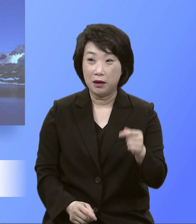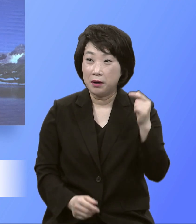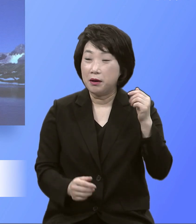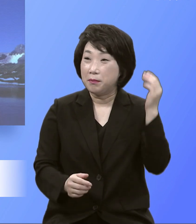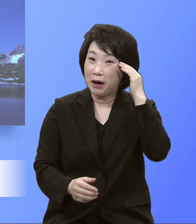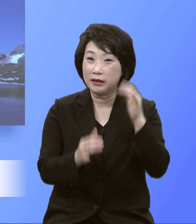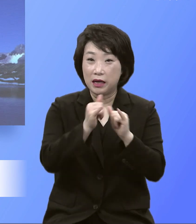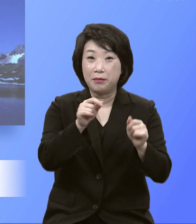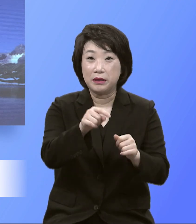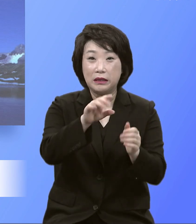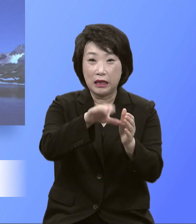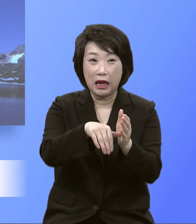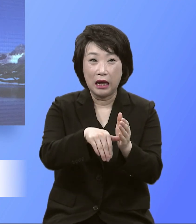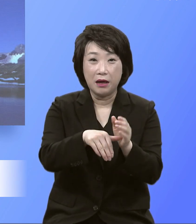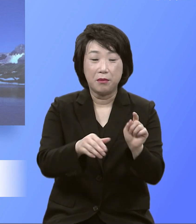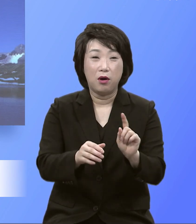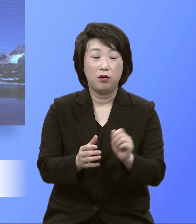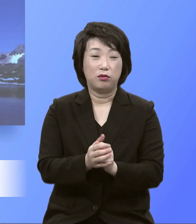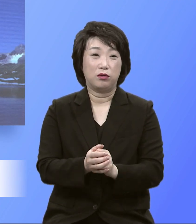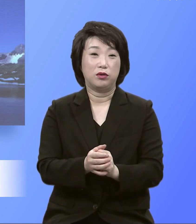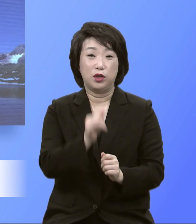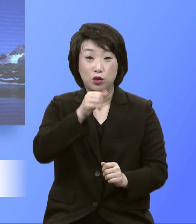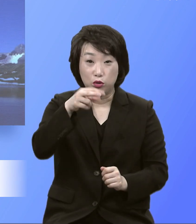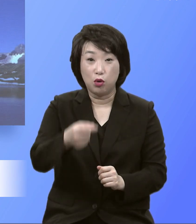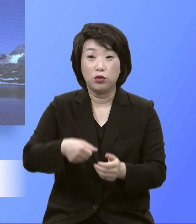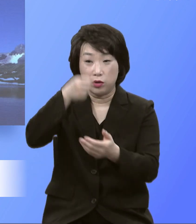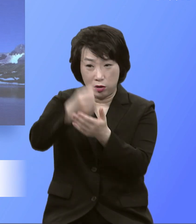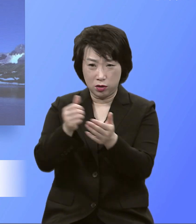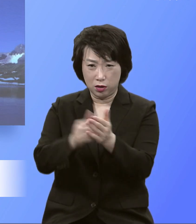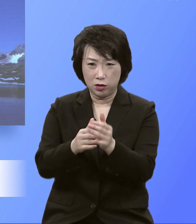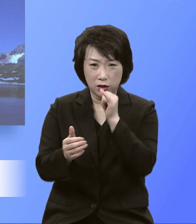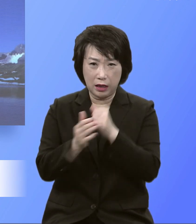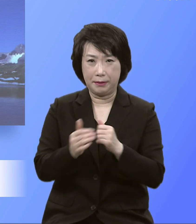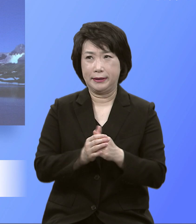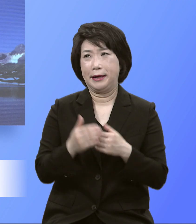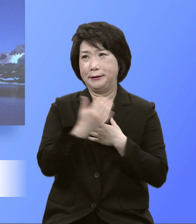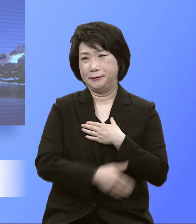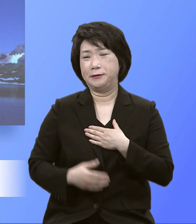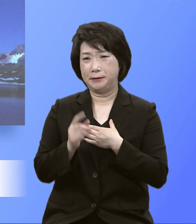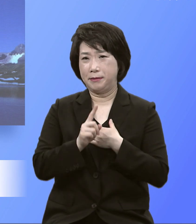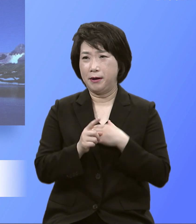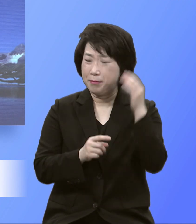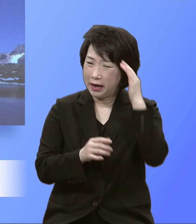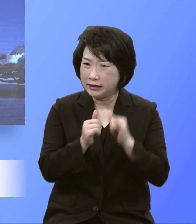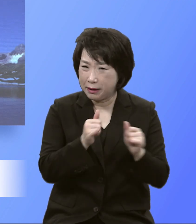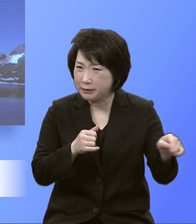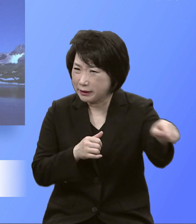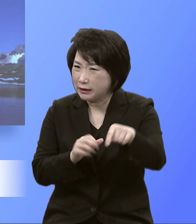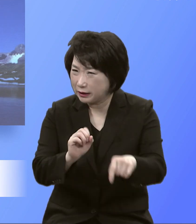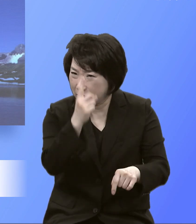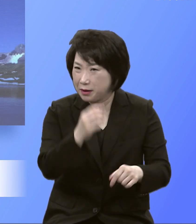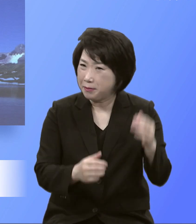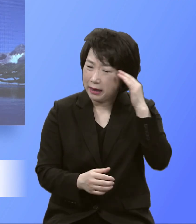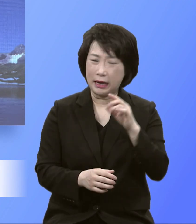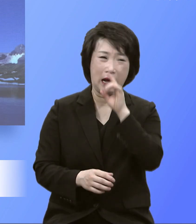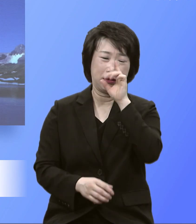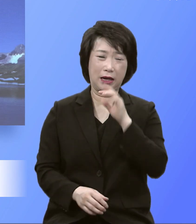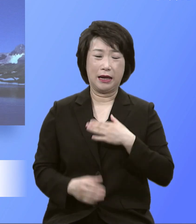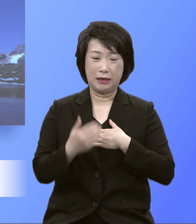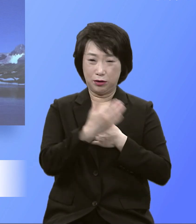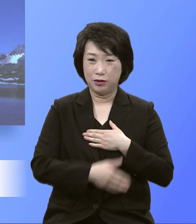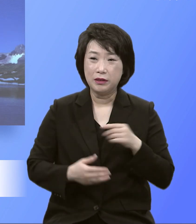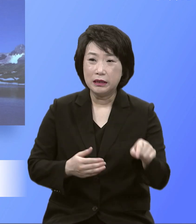들어붙어 그때부터는 결정을 냈으니까 내가 육신이 방해꾼에 방해받으면 안 된다. 내